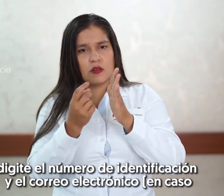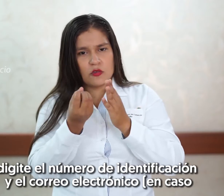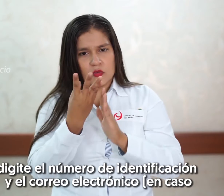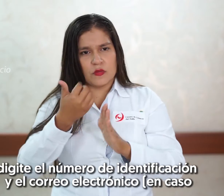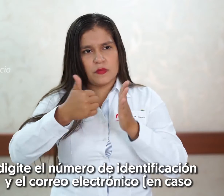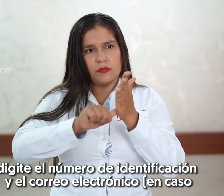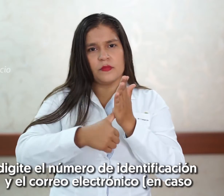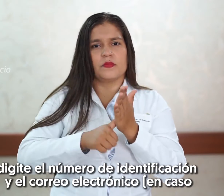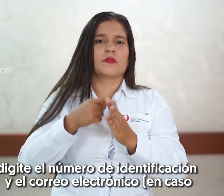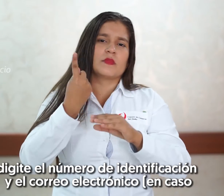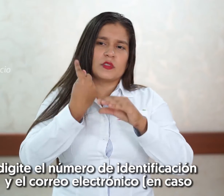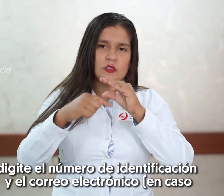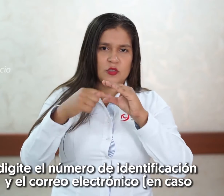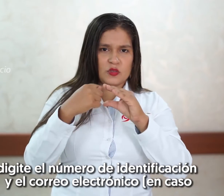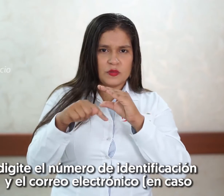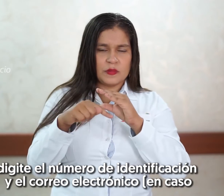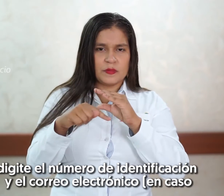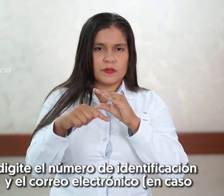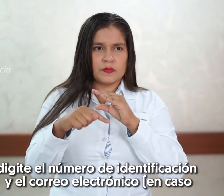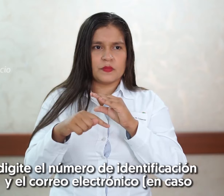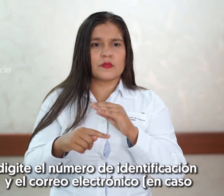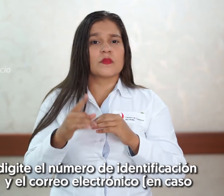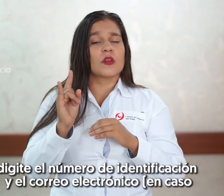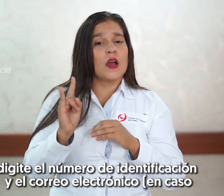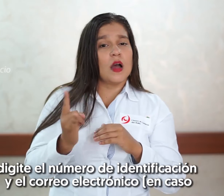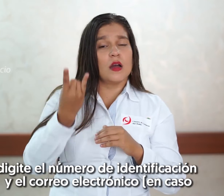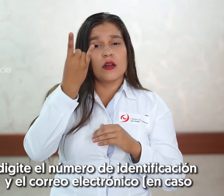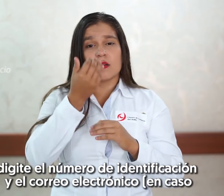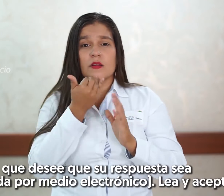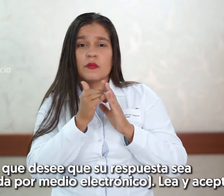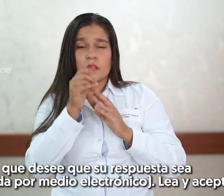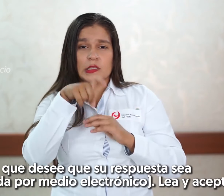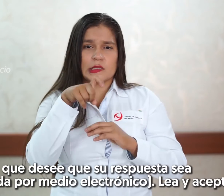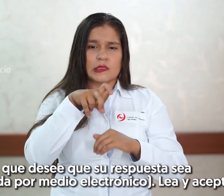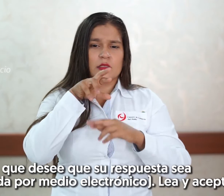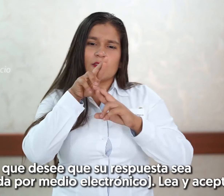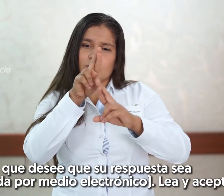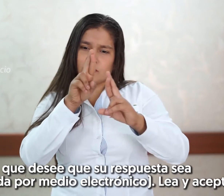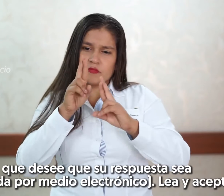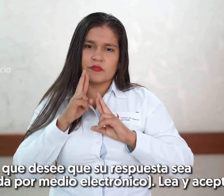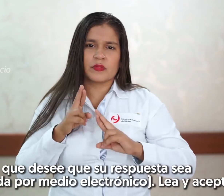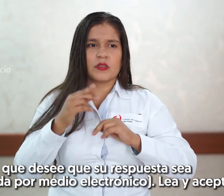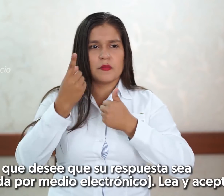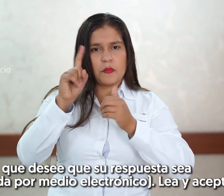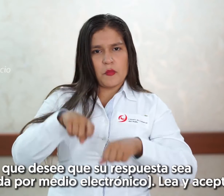identificación y el correo electrónico, en caso que desee que su respuesta sea enviada por medio electrónico.